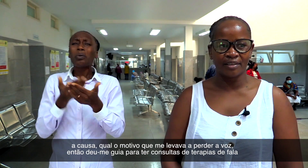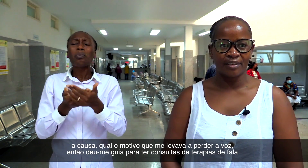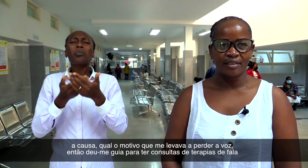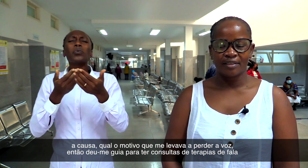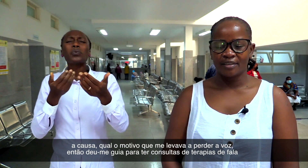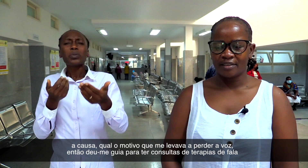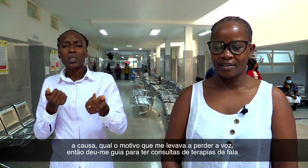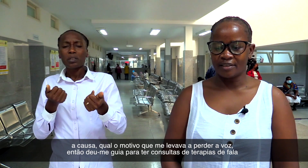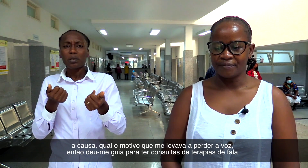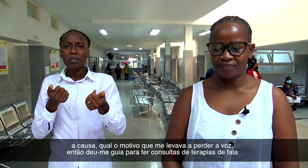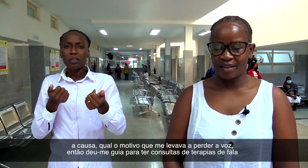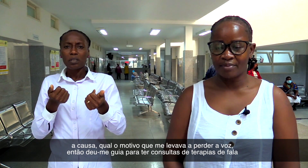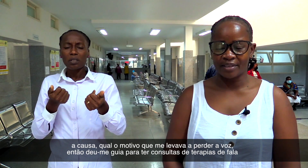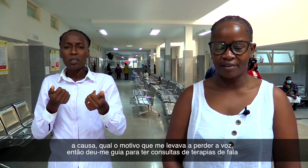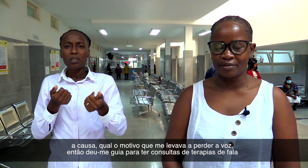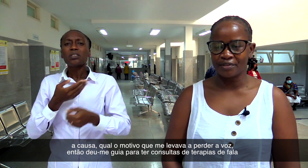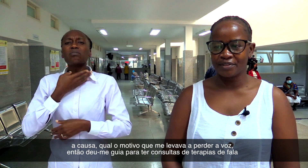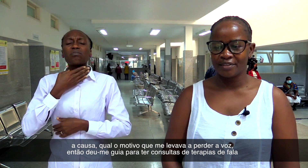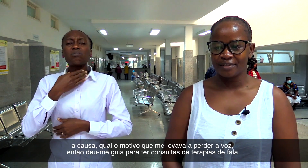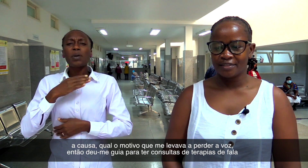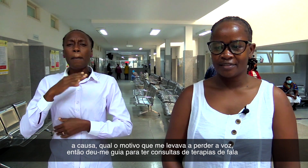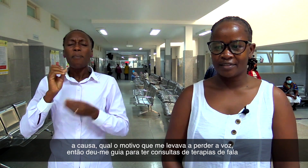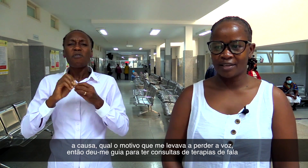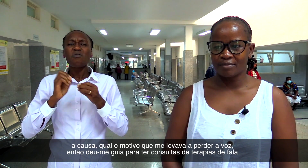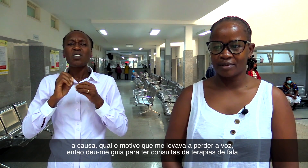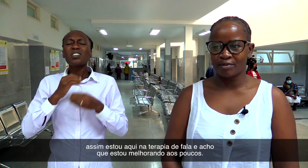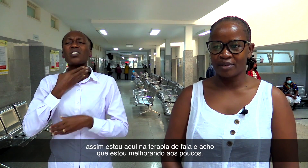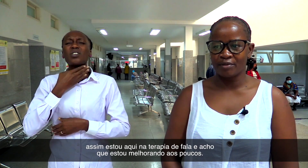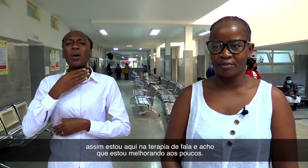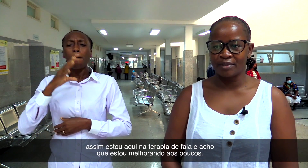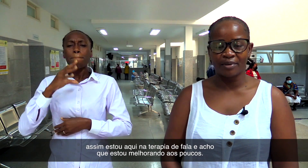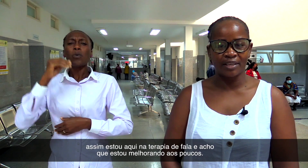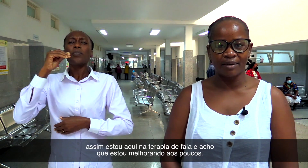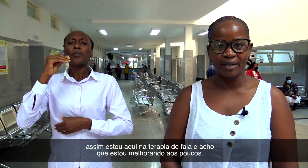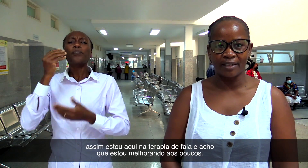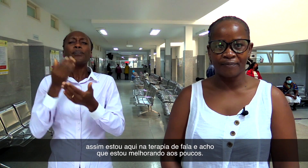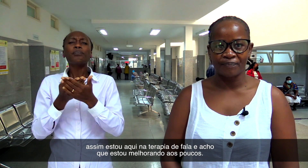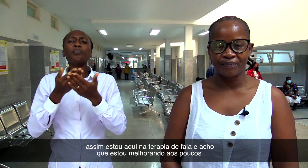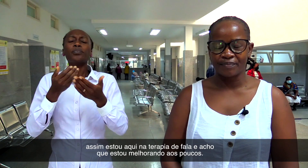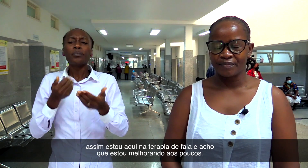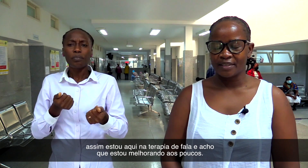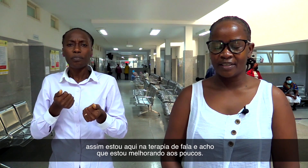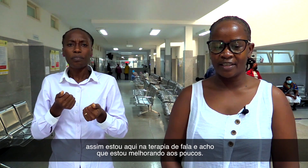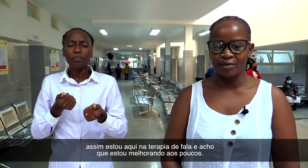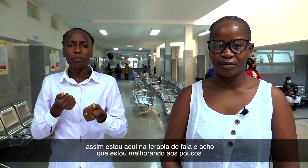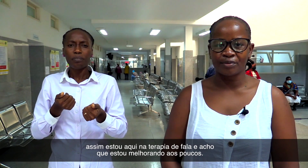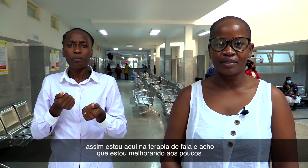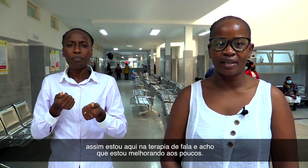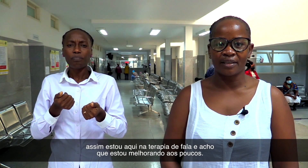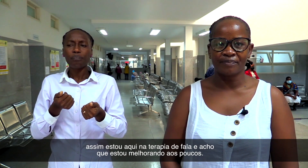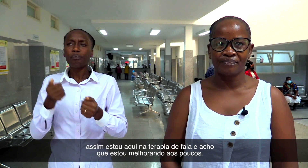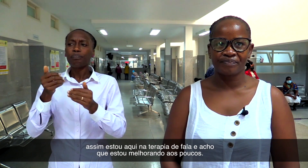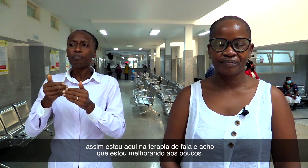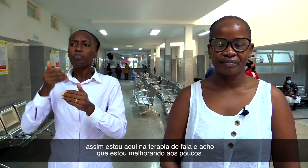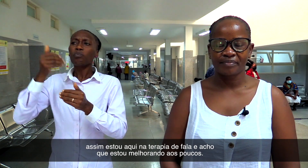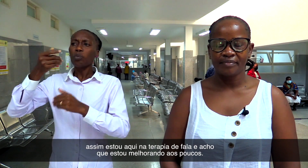leva a perder a voz. Então, recomendou, deu-me guia para ir à